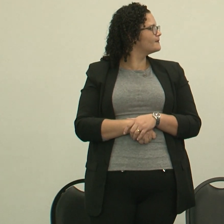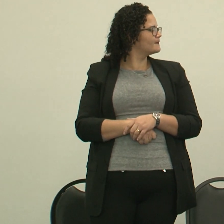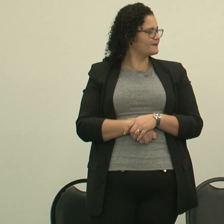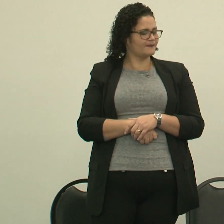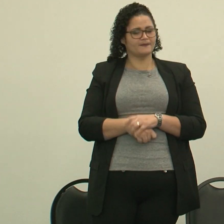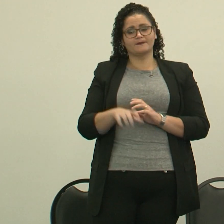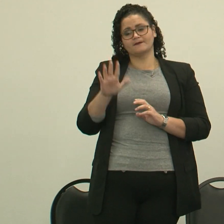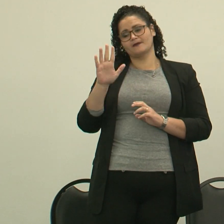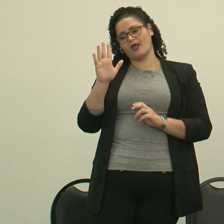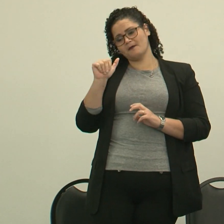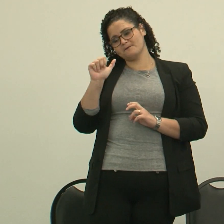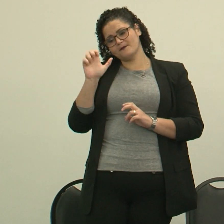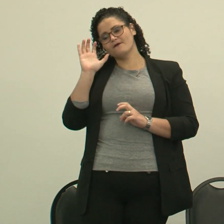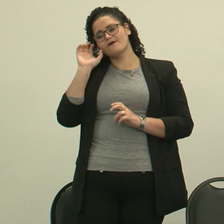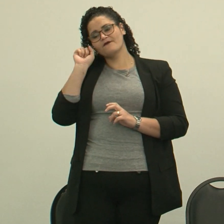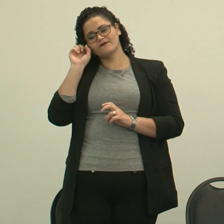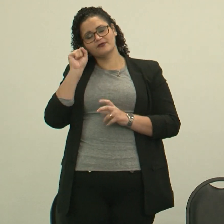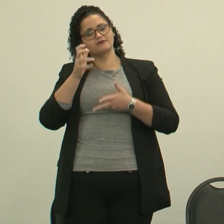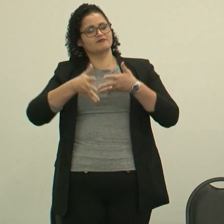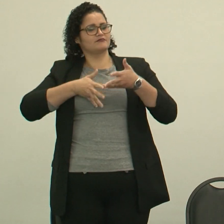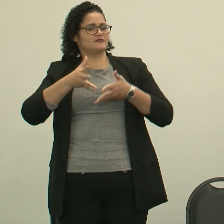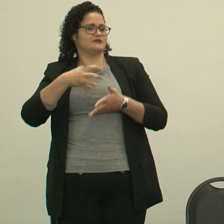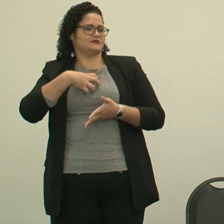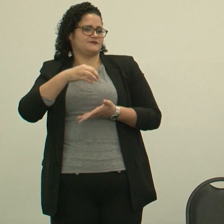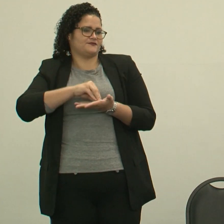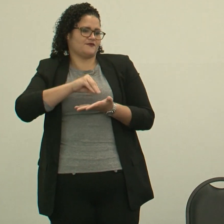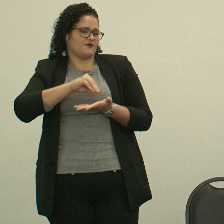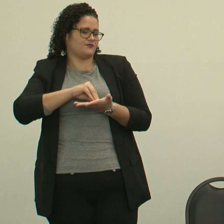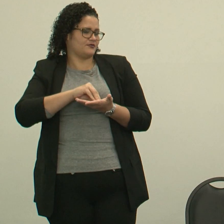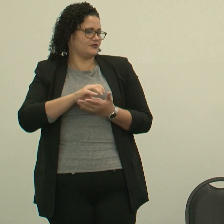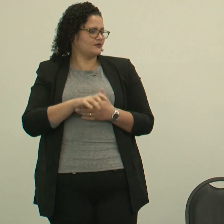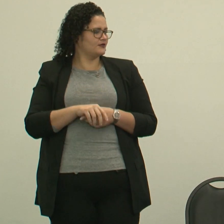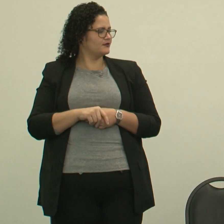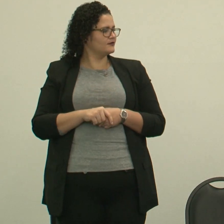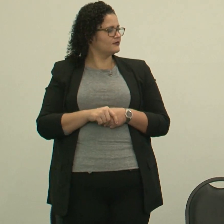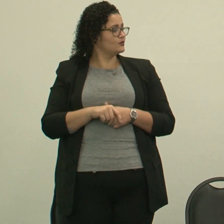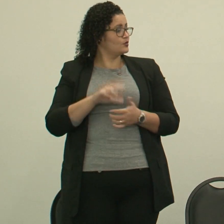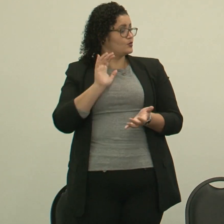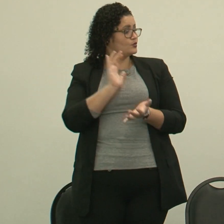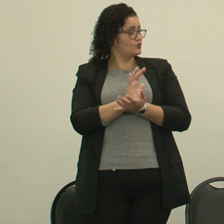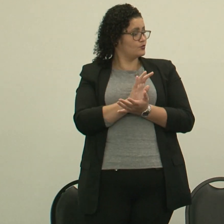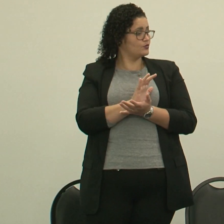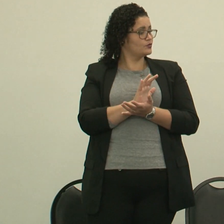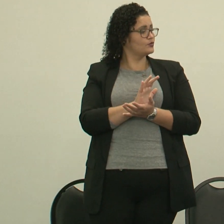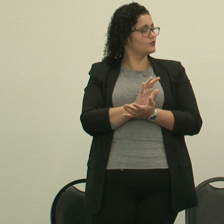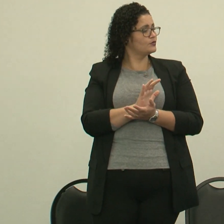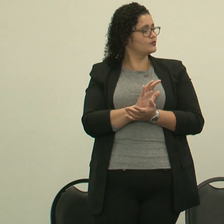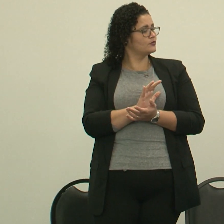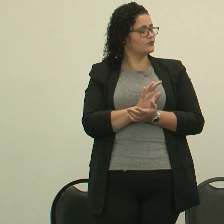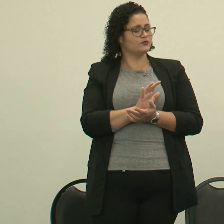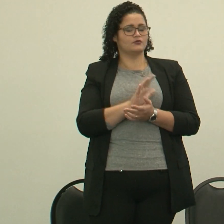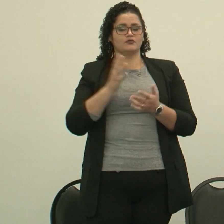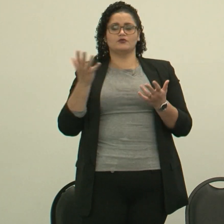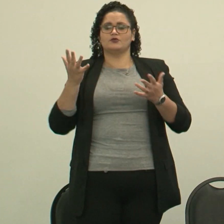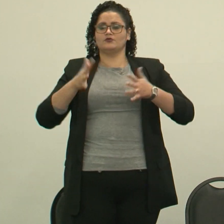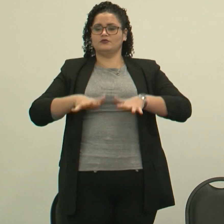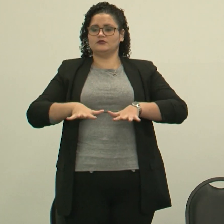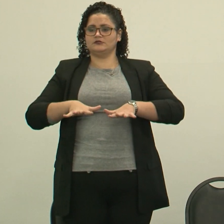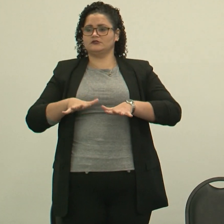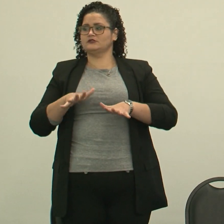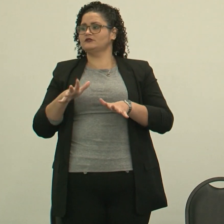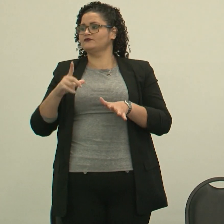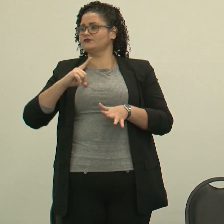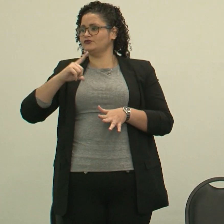mas eles sinalizam em casa e foi disso que ele sentiu falta. Então, o grupo 1, que está com a escola inclusiva